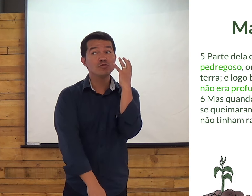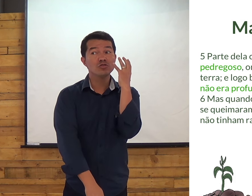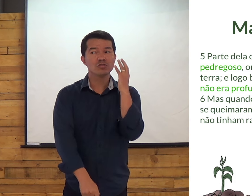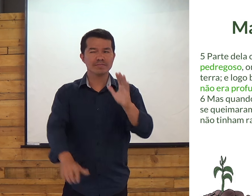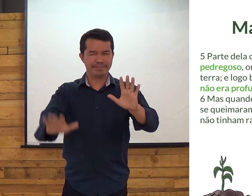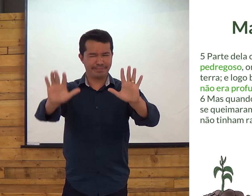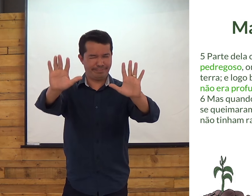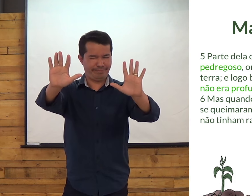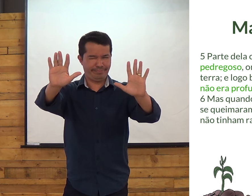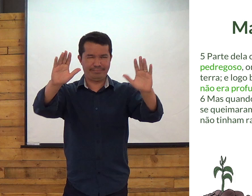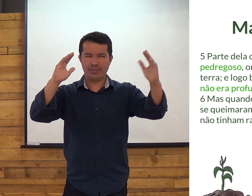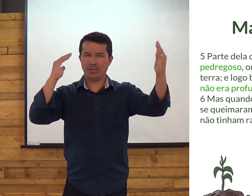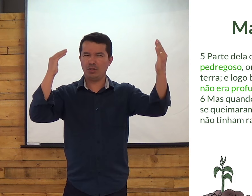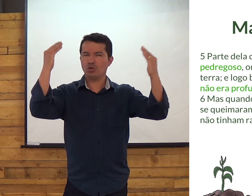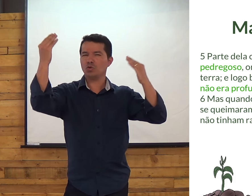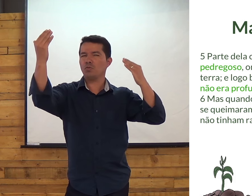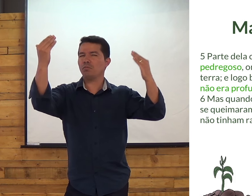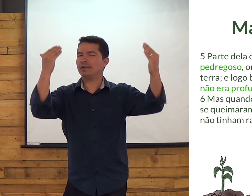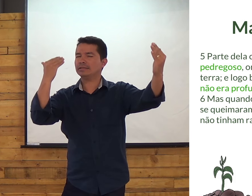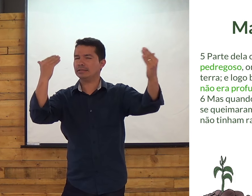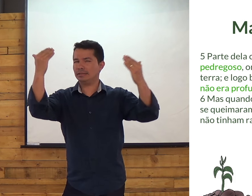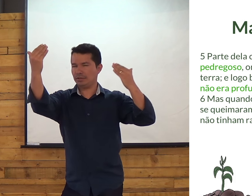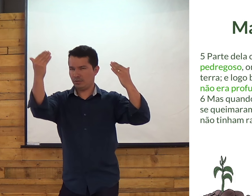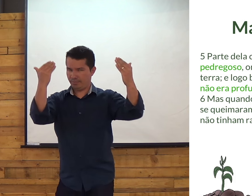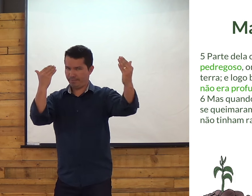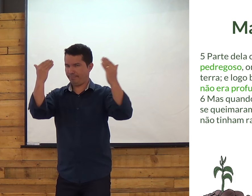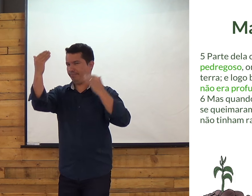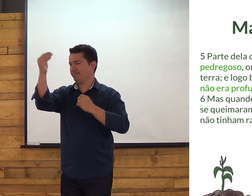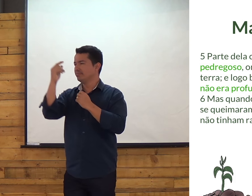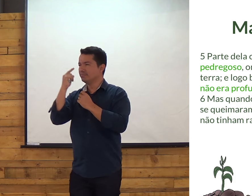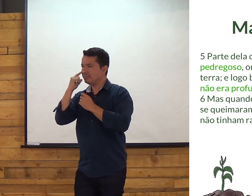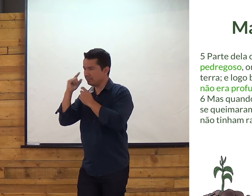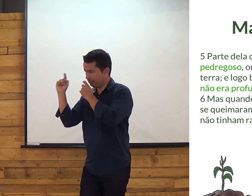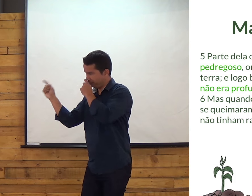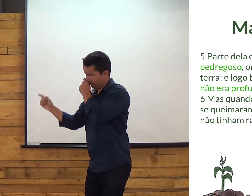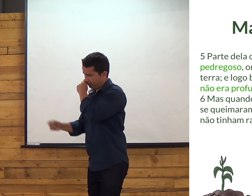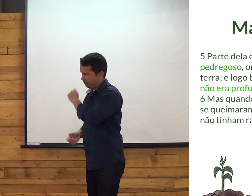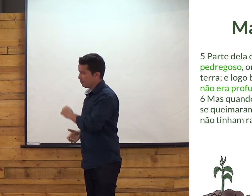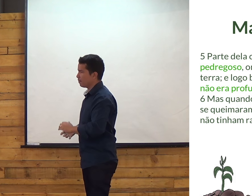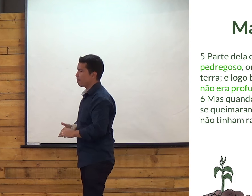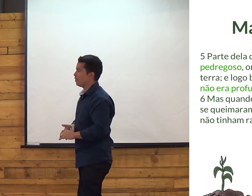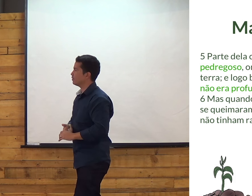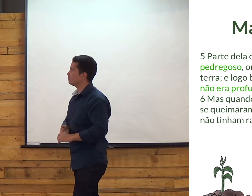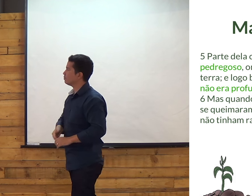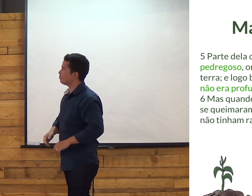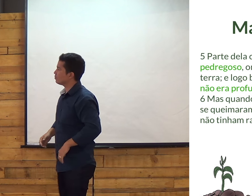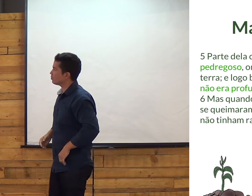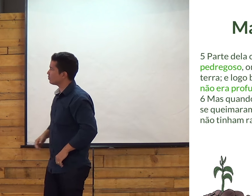precisamos de profundidade. Vamos fazer uma comparação. Pode passar.